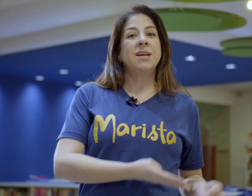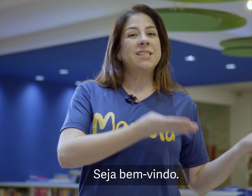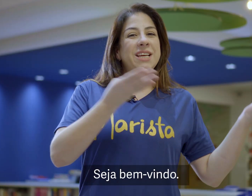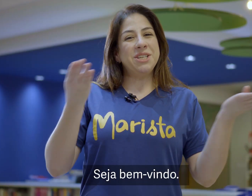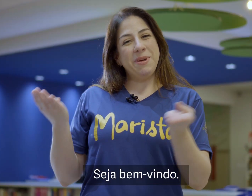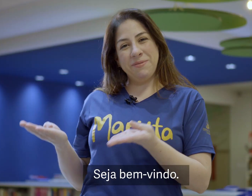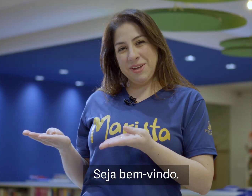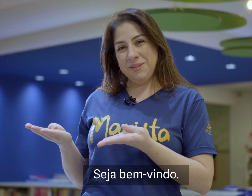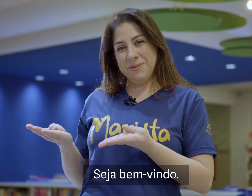Seja bem-vindo!